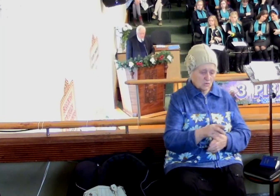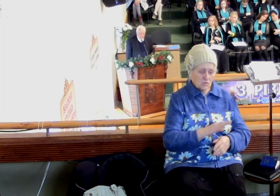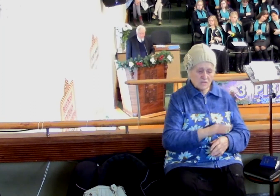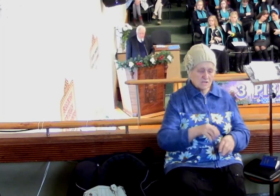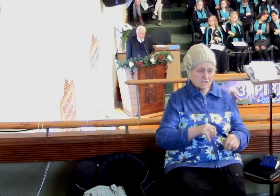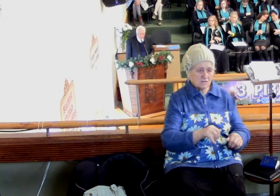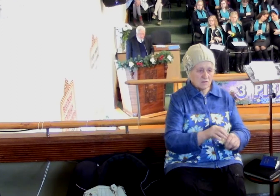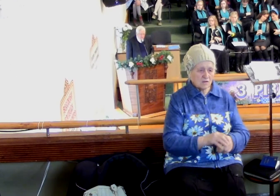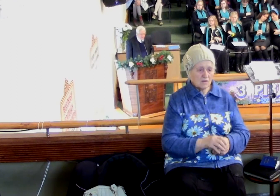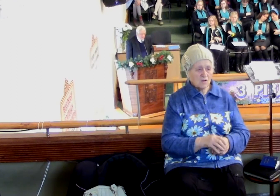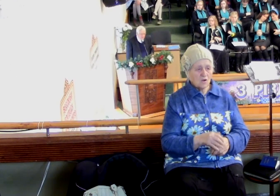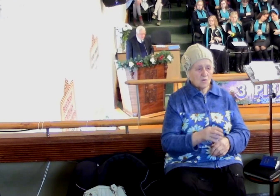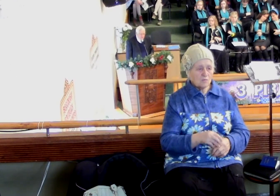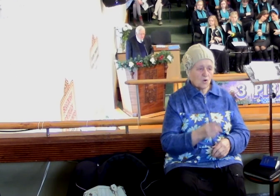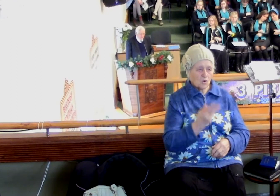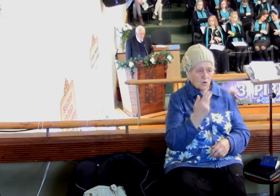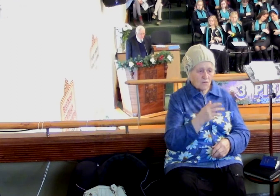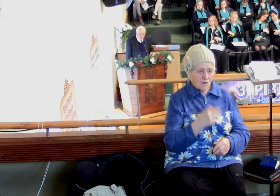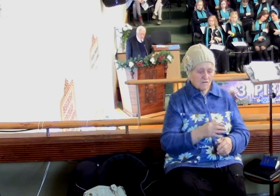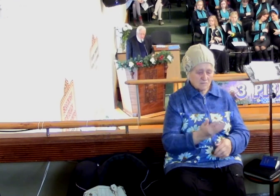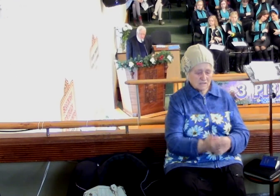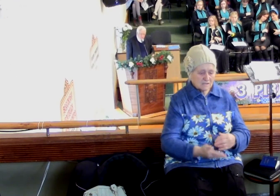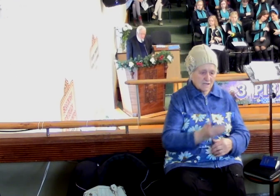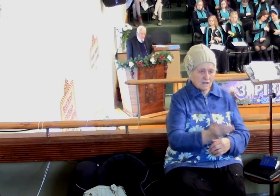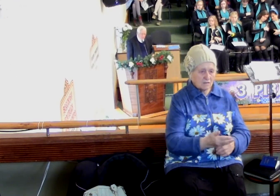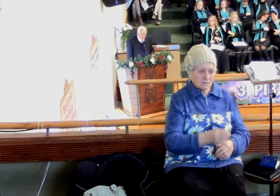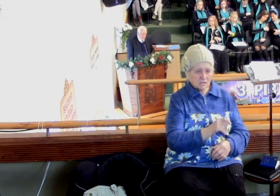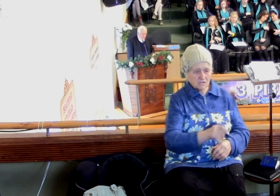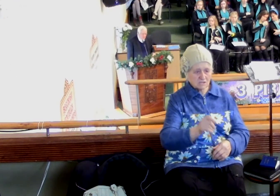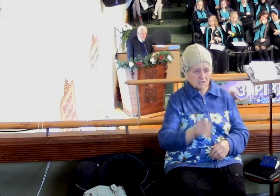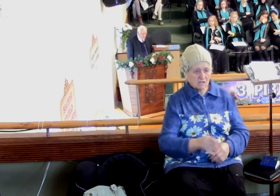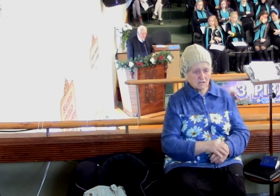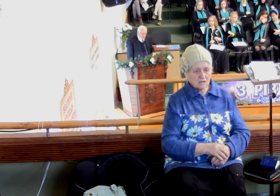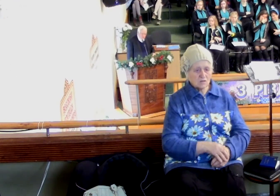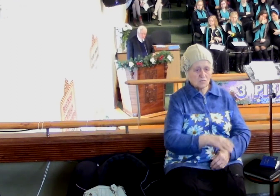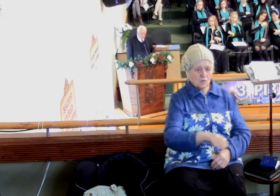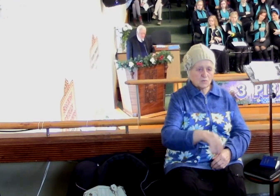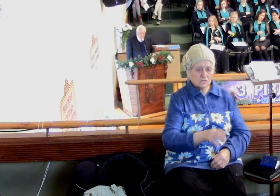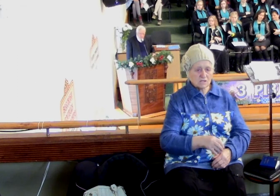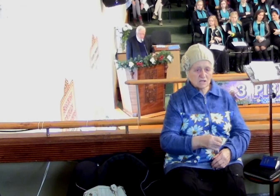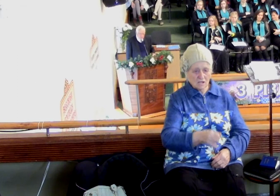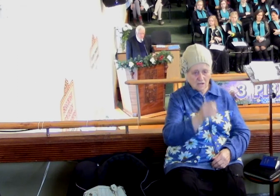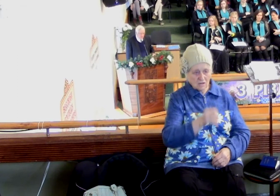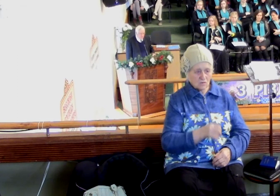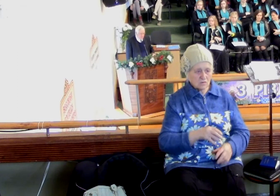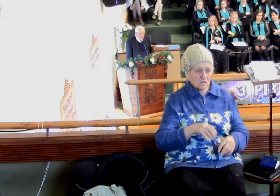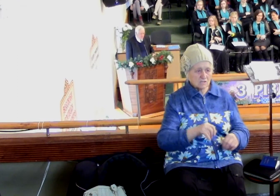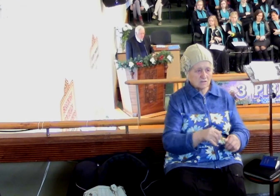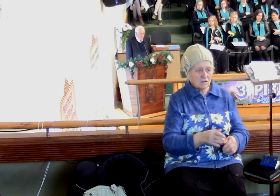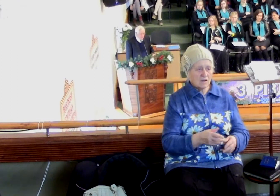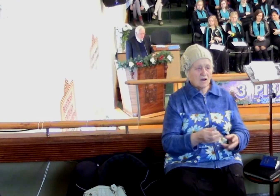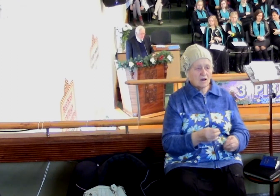по кровавым следам христиан. Пустыне греховной земной, где ни правды, гнетущий